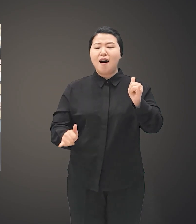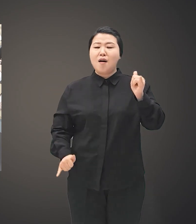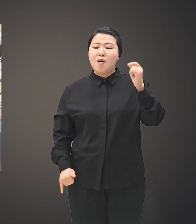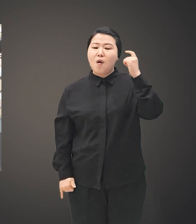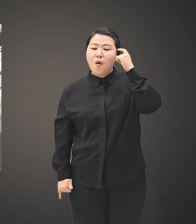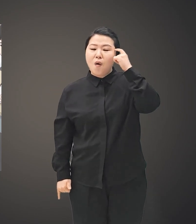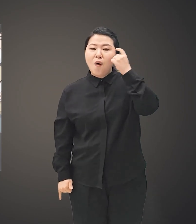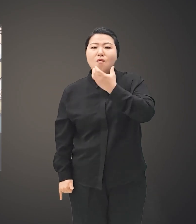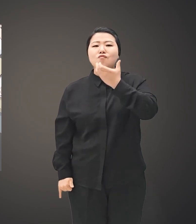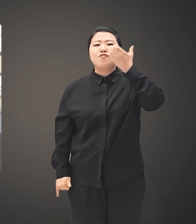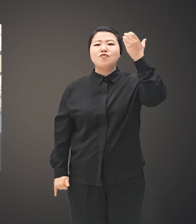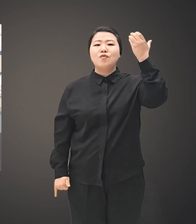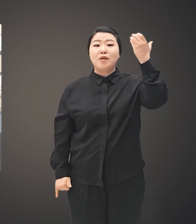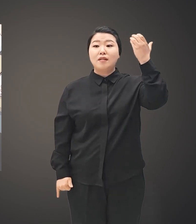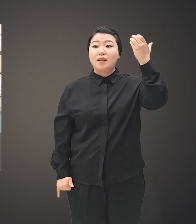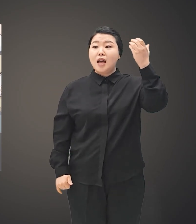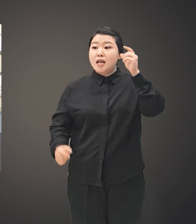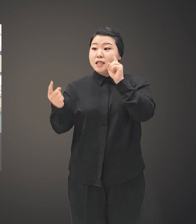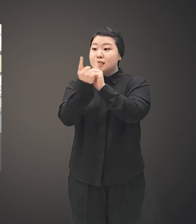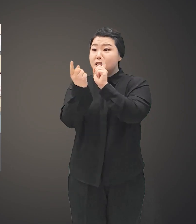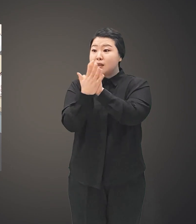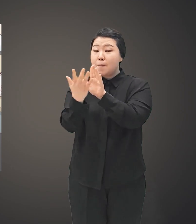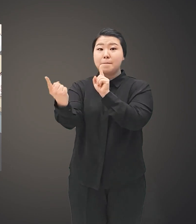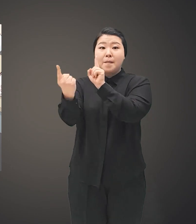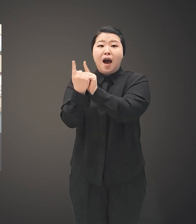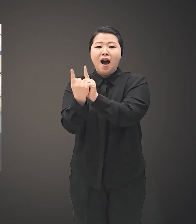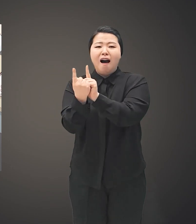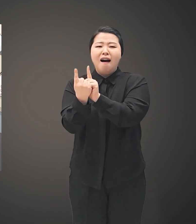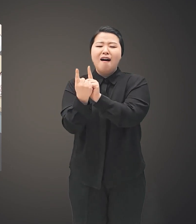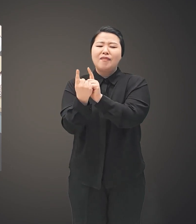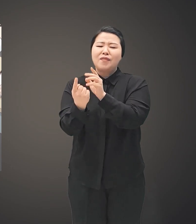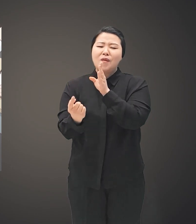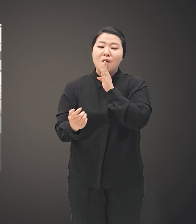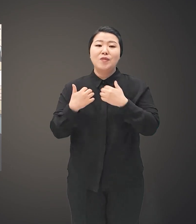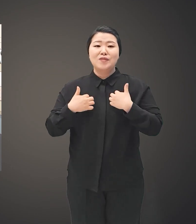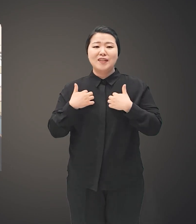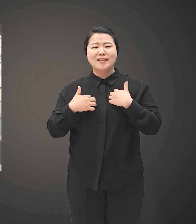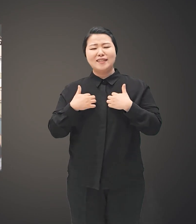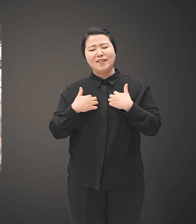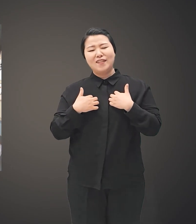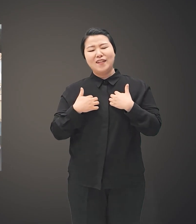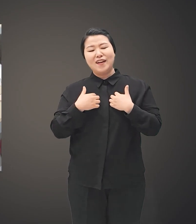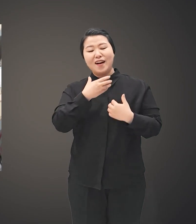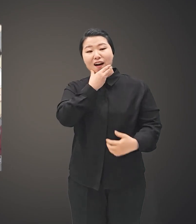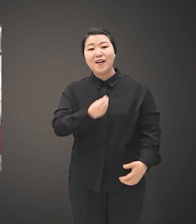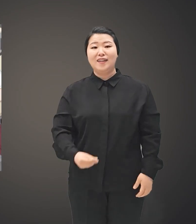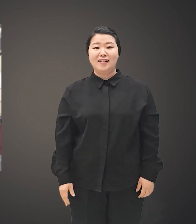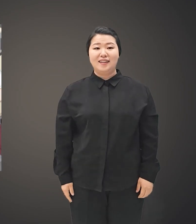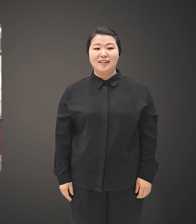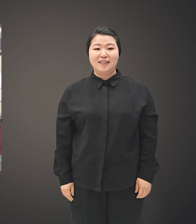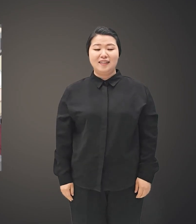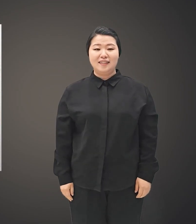키웠는데 그분을 실제로 보니 너무 좋았어요. 정말 잊을 수 없는 만남이었어요.